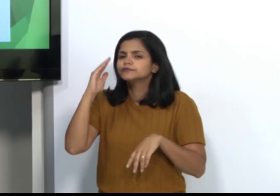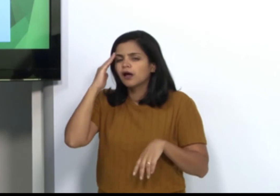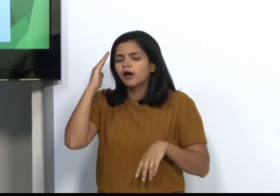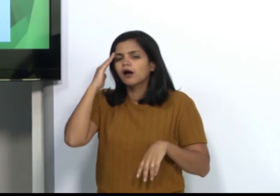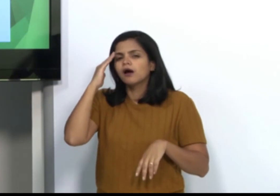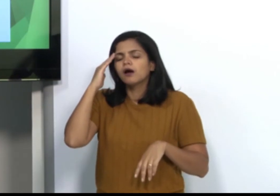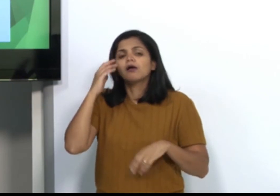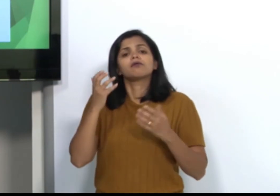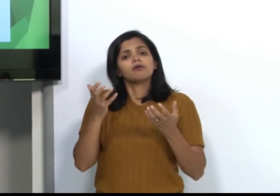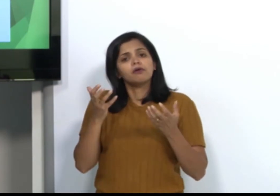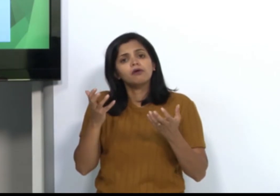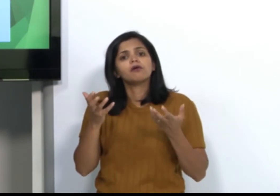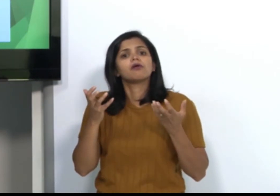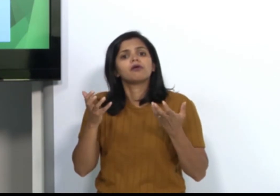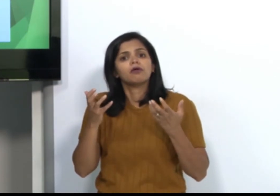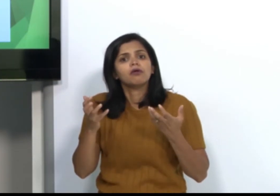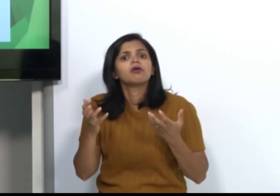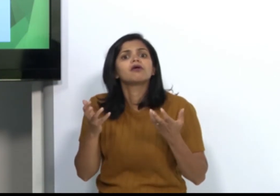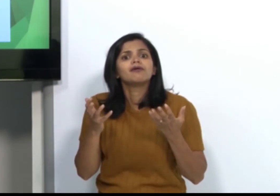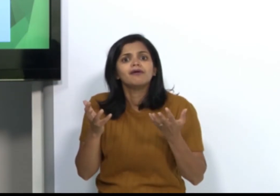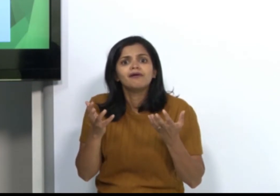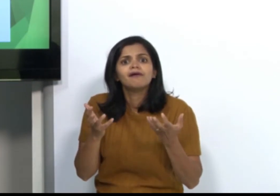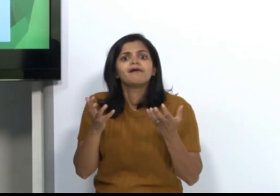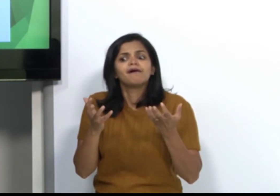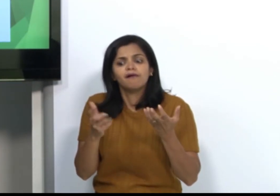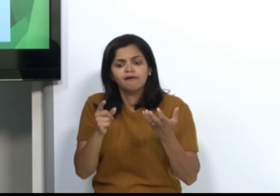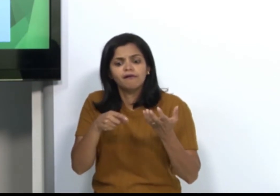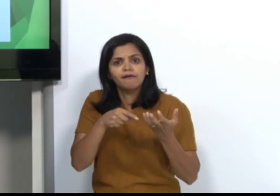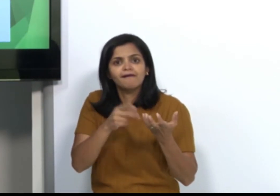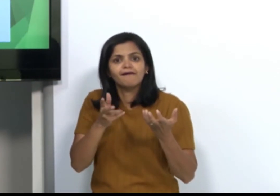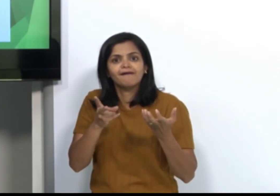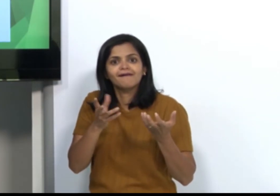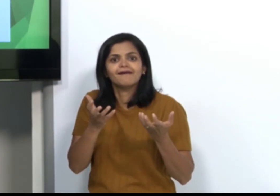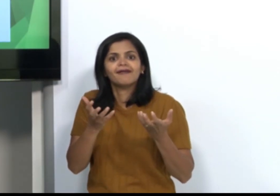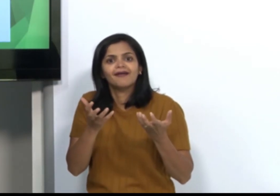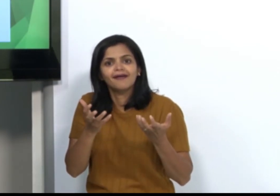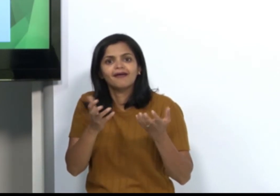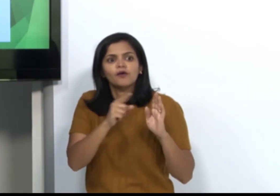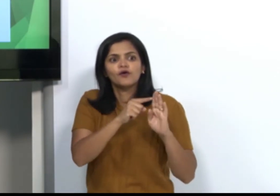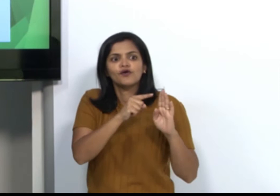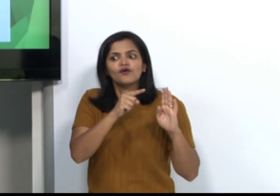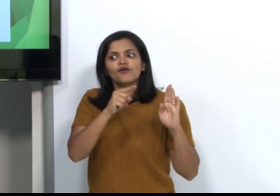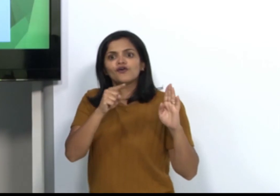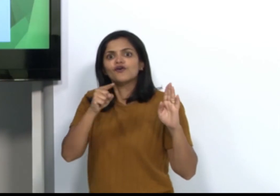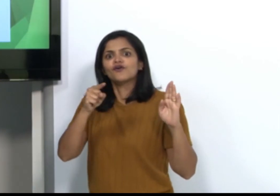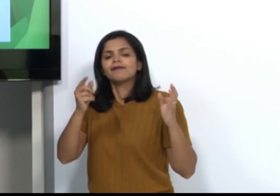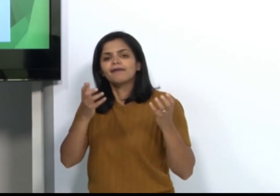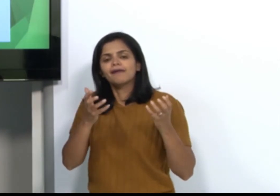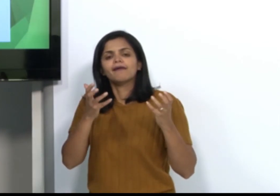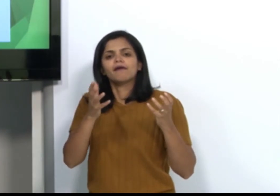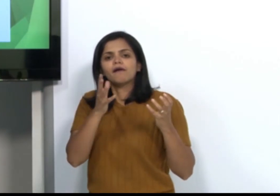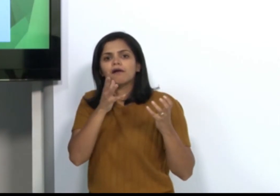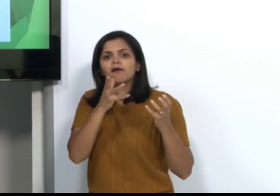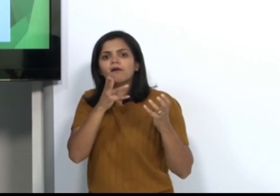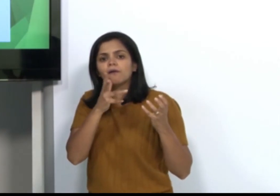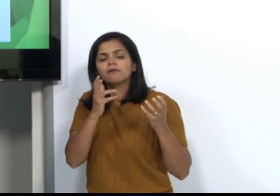Saber, querer. Vejam o tempo para fazer o sinal. Então, pode ser